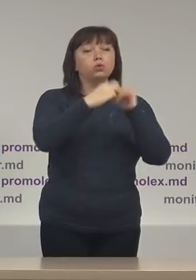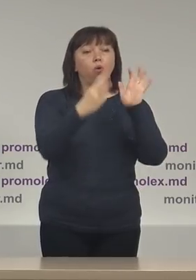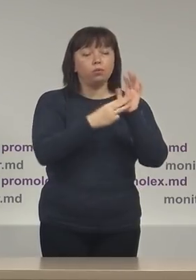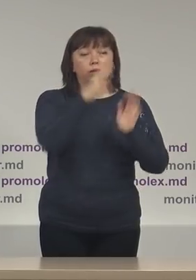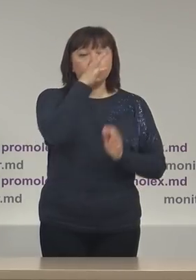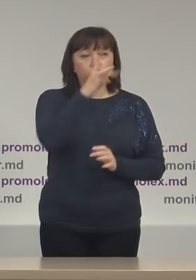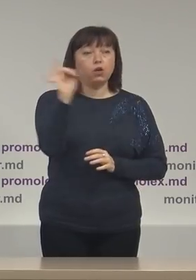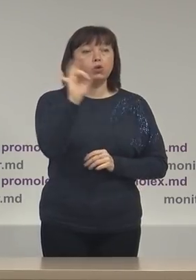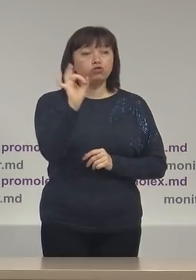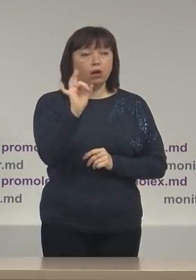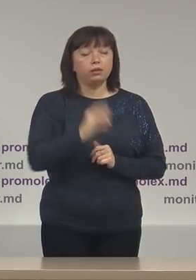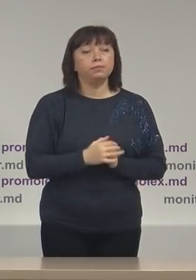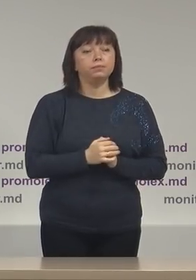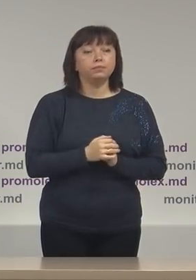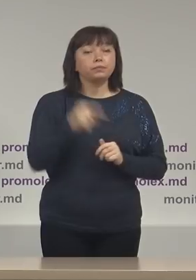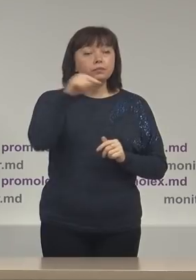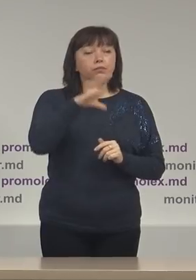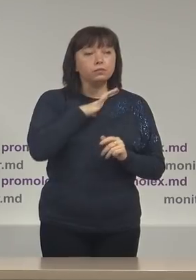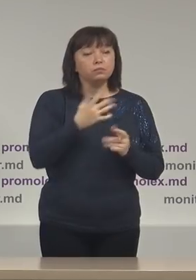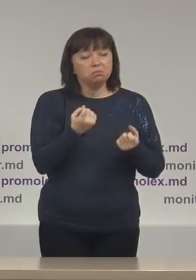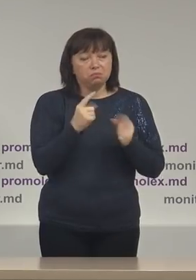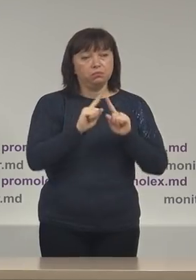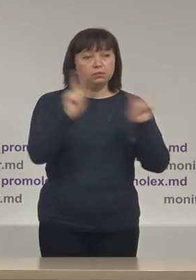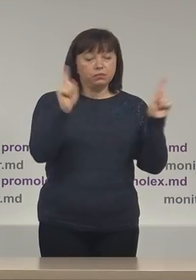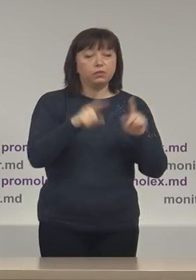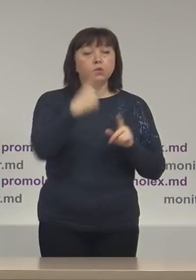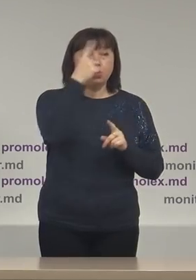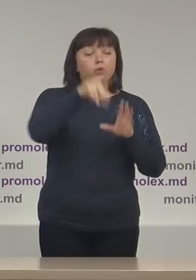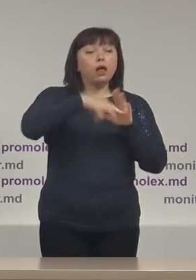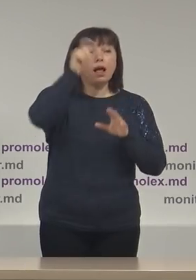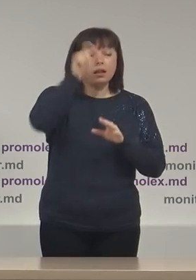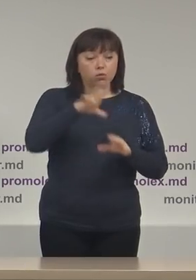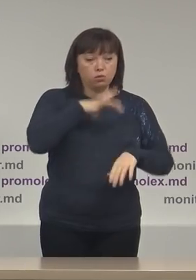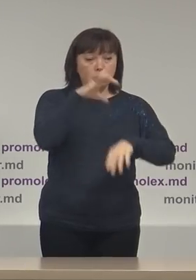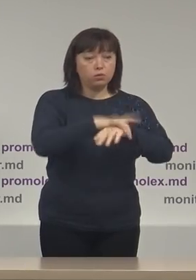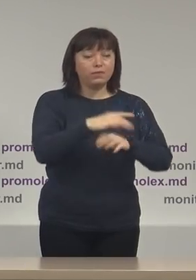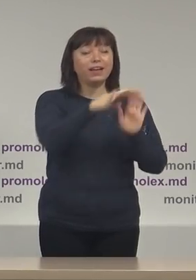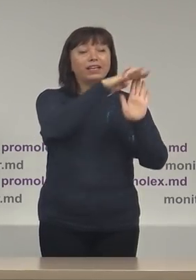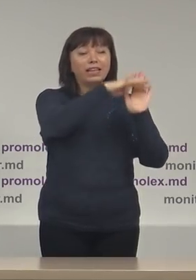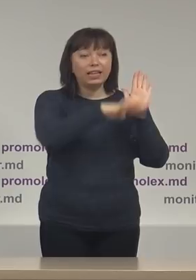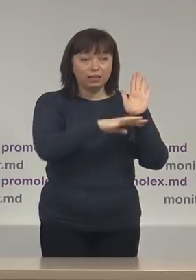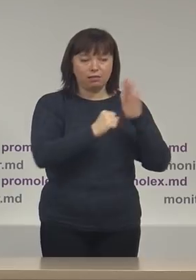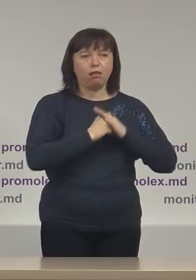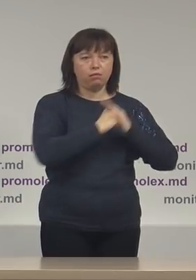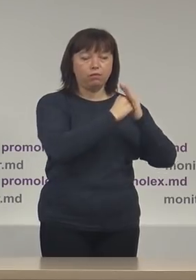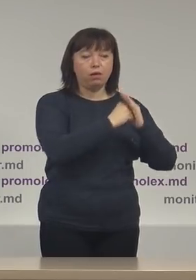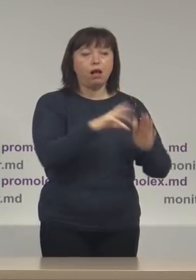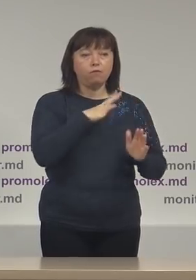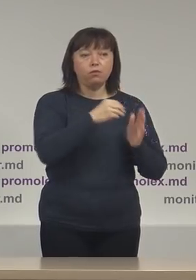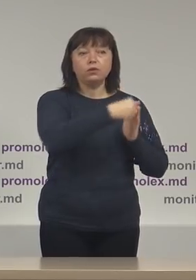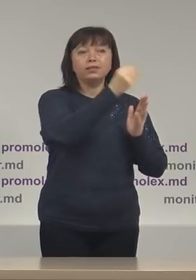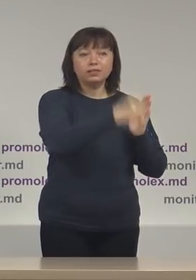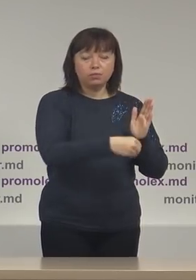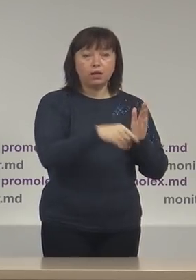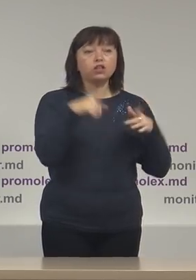1/218 Chișinău-Râșcani, aici situația un pic mai stranie, un alegător a observat că în liste de bază era semnat că ar